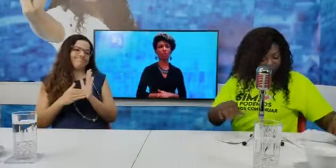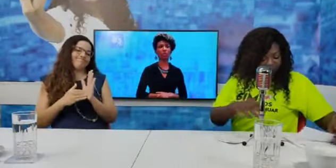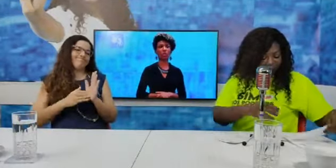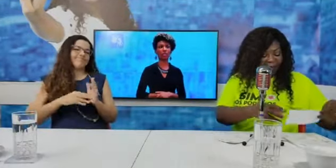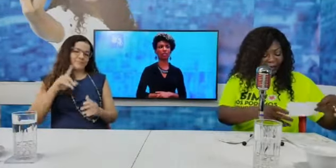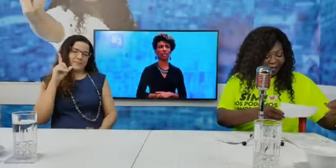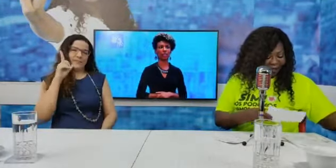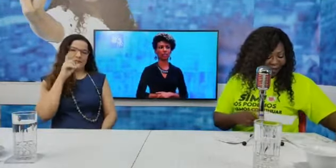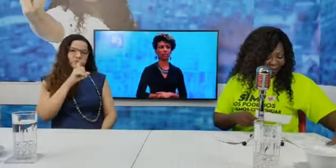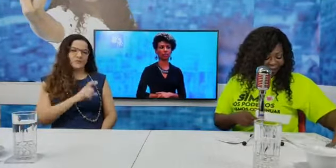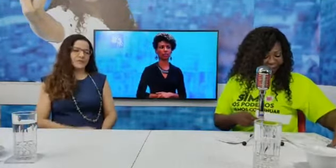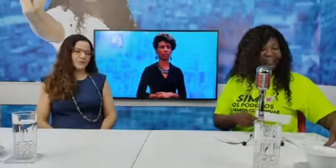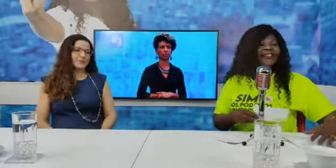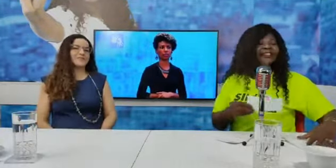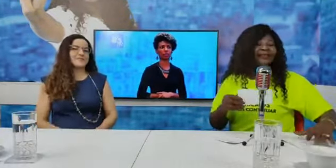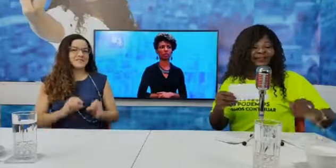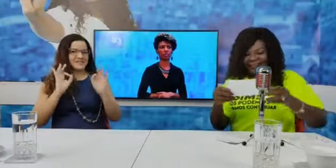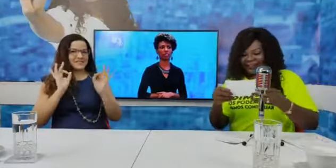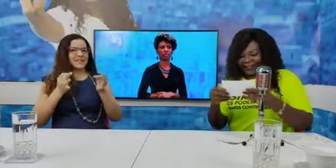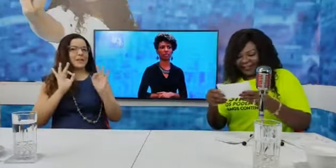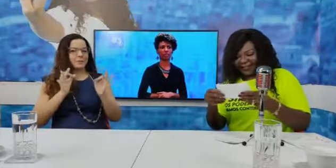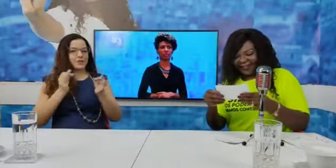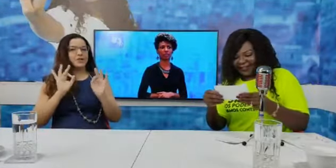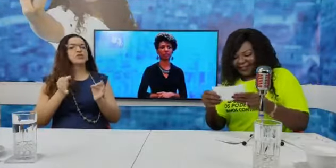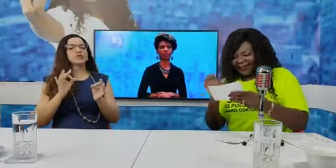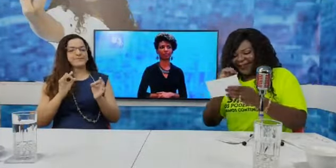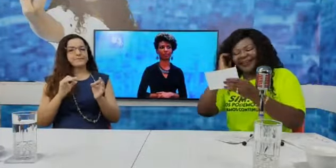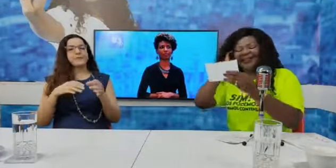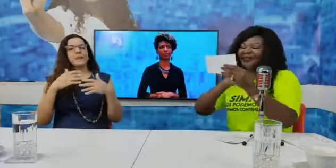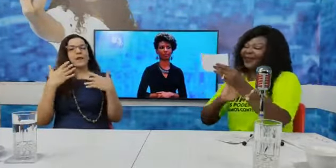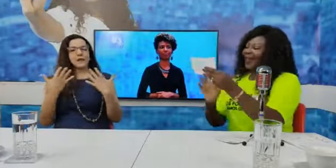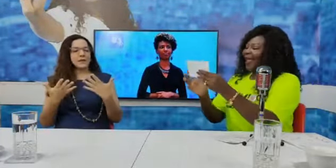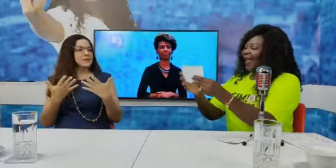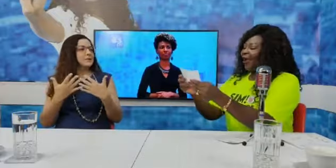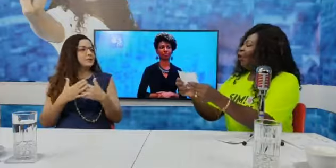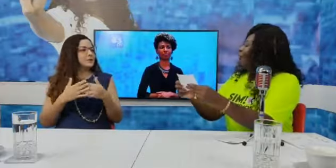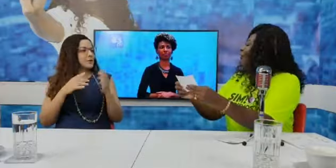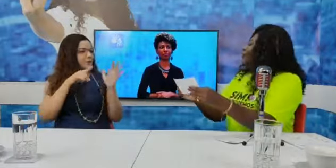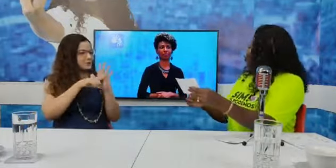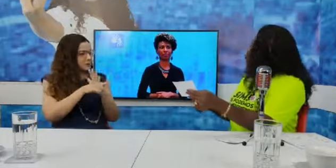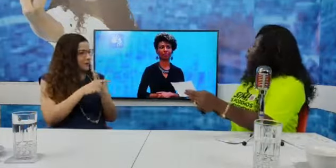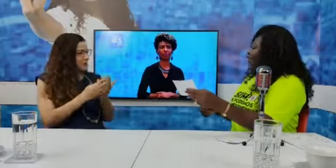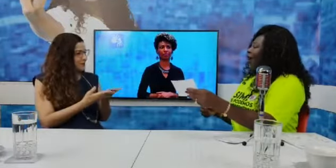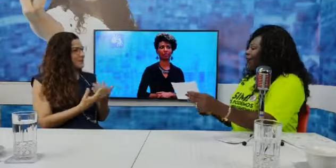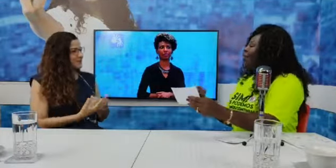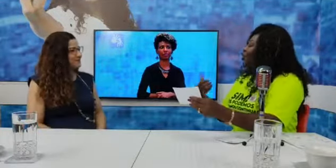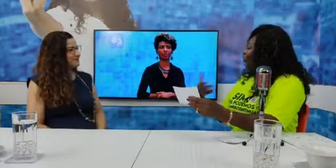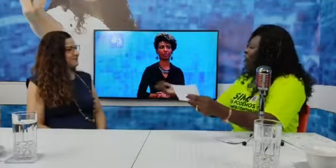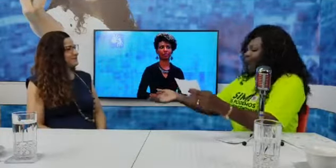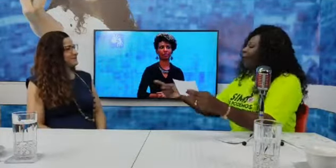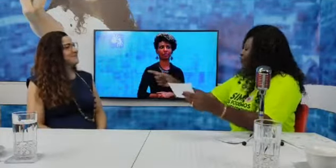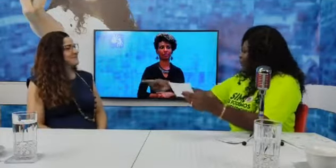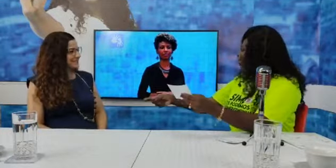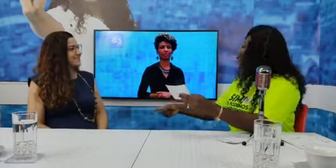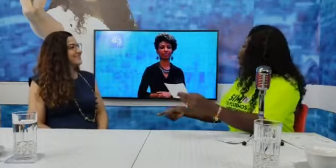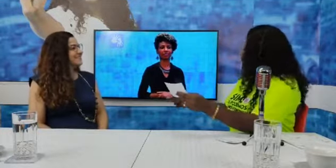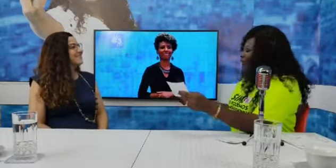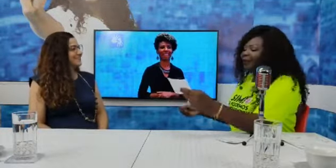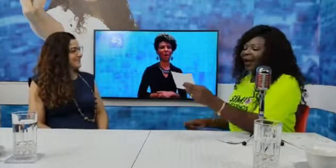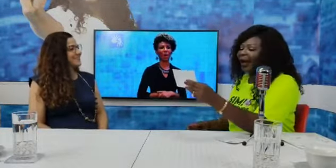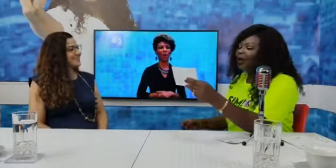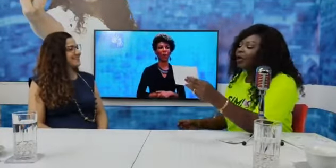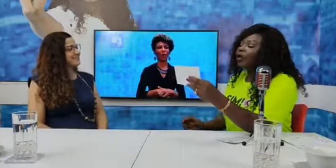Exclusão total. Eu lembrei agora de Valentina, aquela de tão, tão. É, ó, tá, deixa eu fazer perguntas para